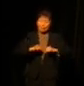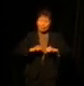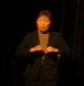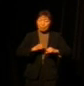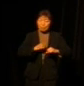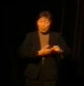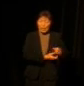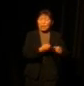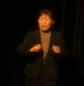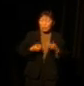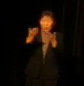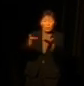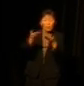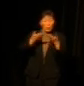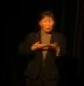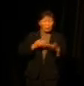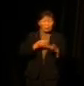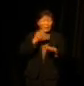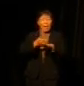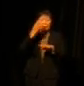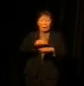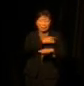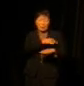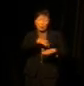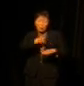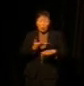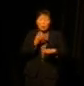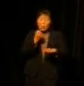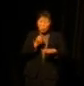前へって、ね、思うことができたからだと感謝しております。